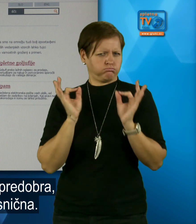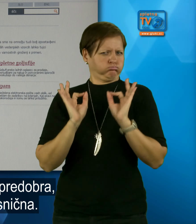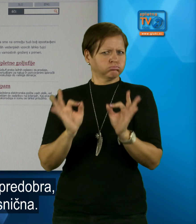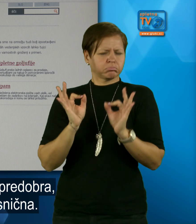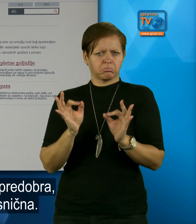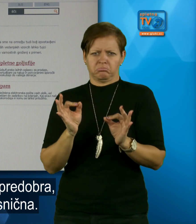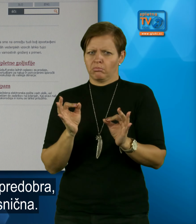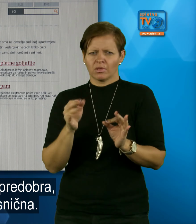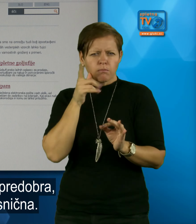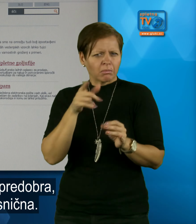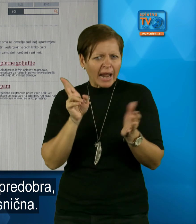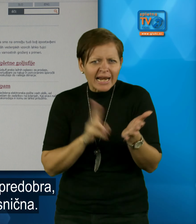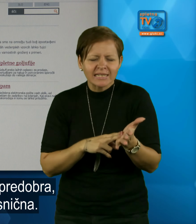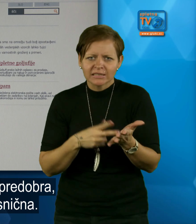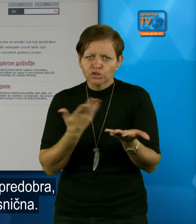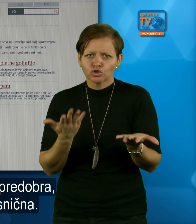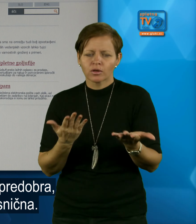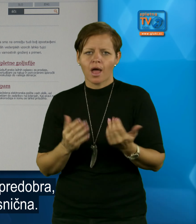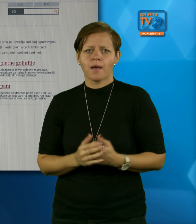da bi bila resnična.